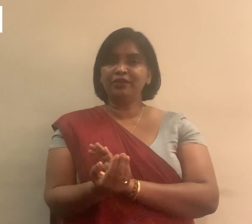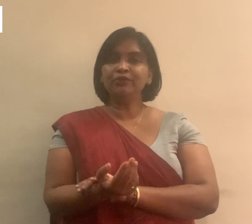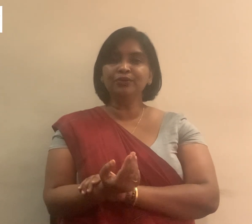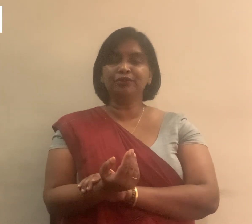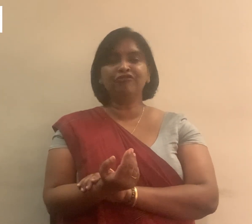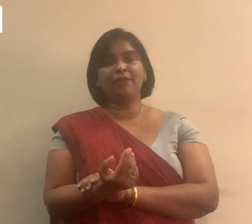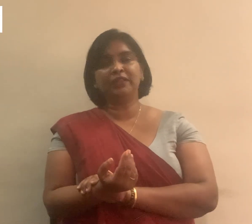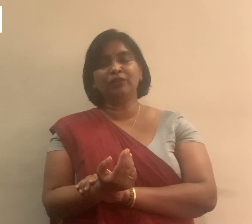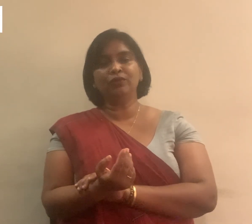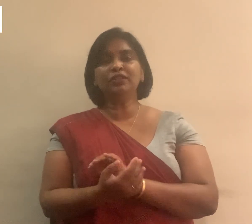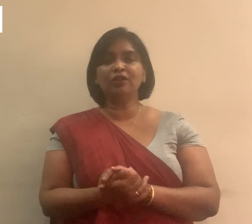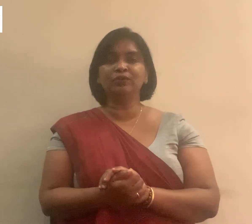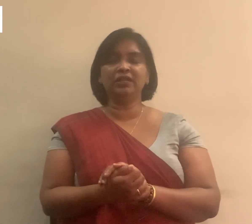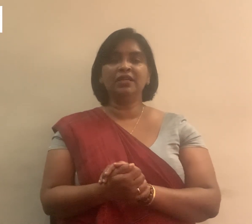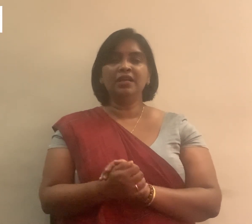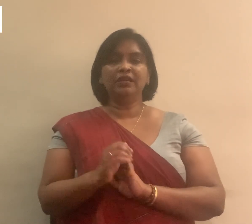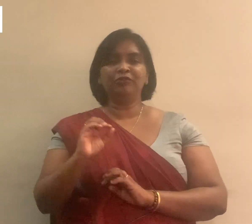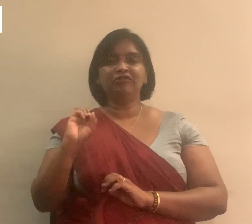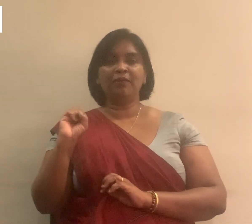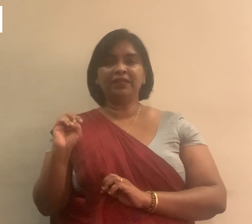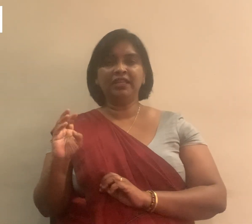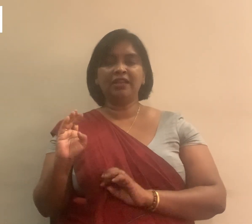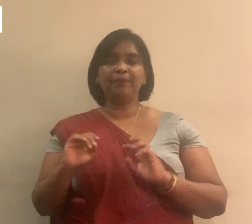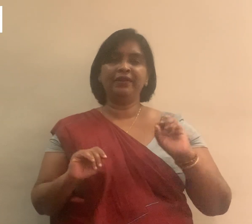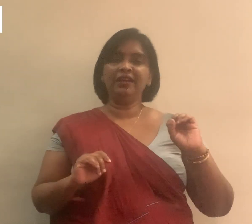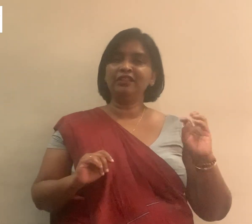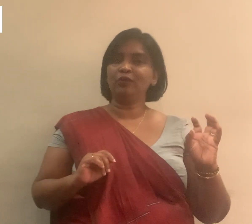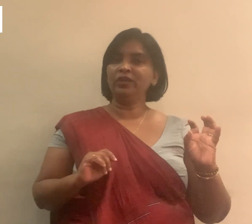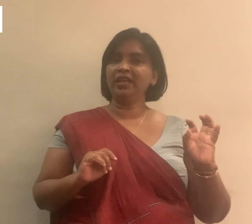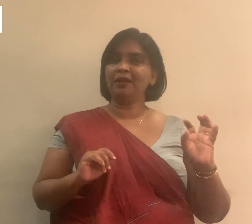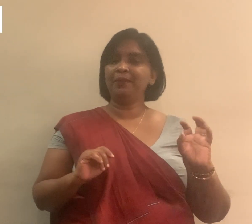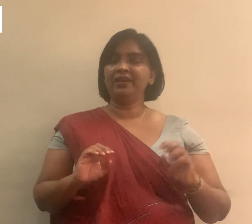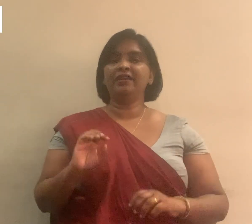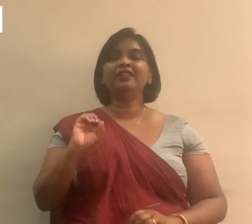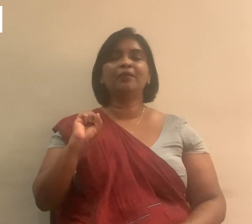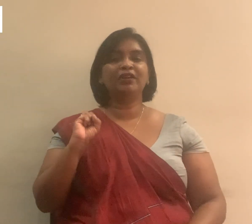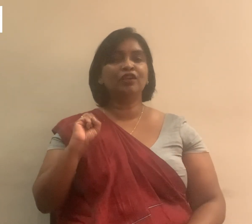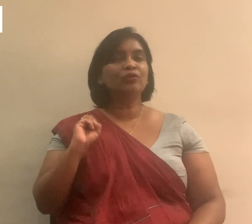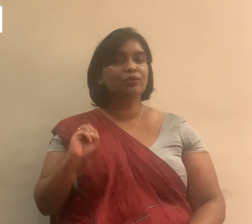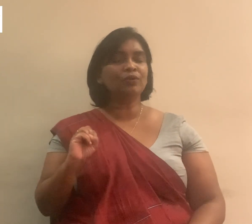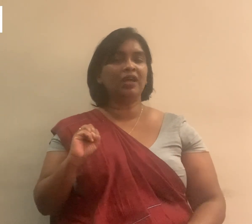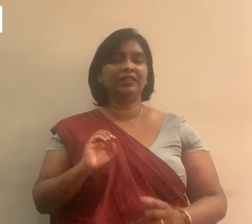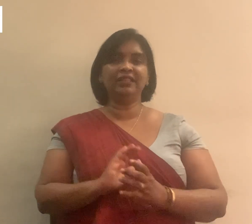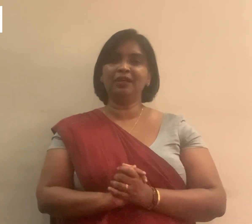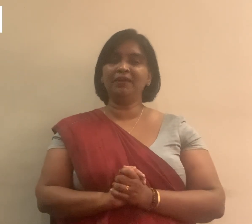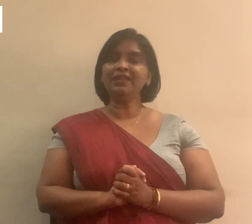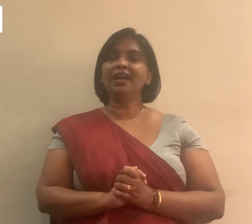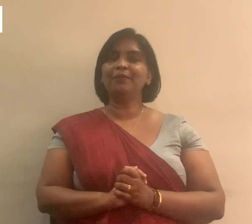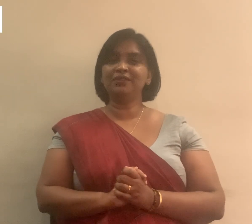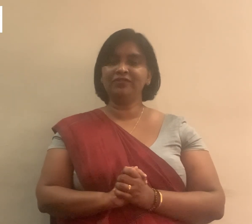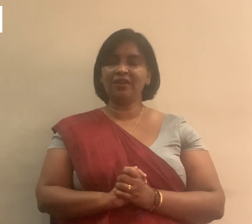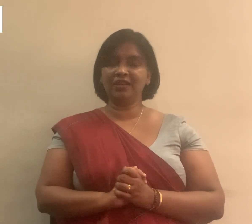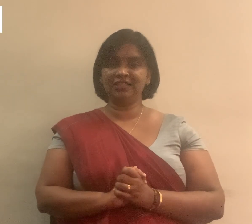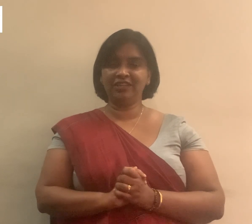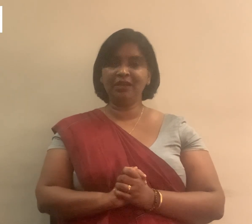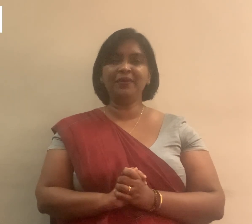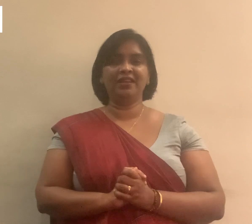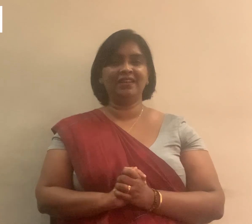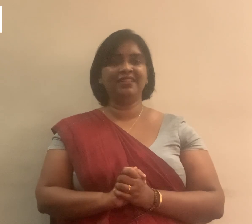හුරු වමත හෝ දකුණ. නමුත් වමතෙන් එකක් පෙන්නලා දකුණෙන් එකක් පෙන්නන්නේ Tamanට හුරු අතෙන් තමයි අපි අක්ෂර ටික පෙන්නන්නේ. ඉතින්